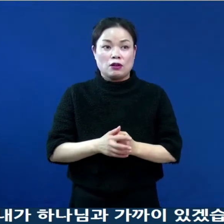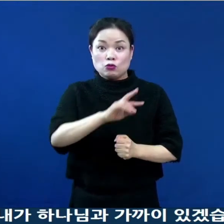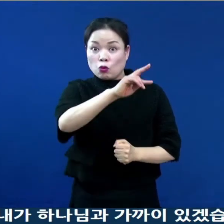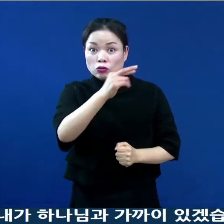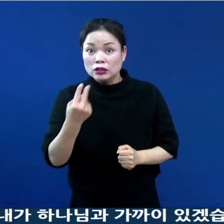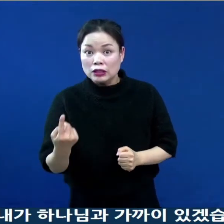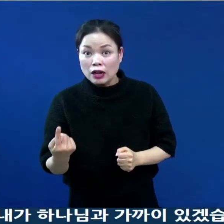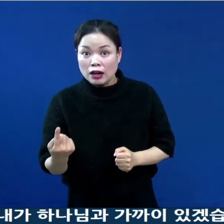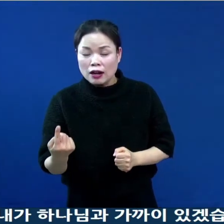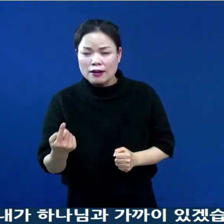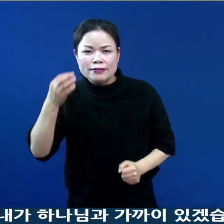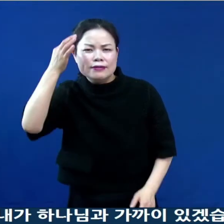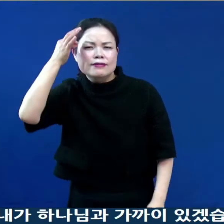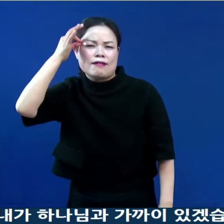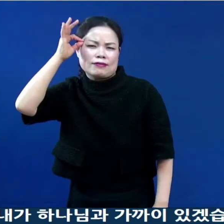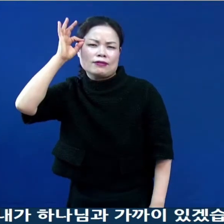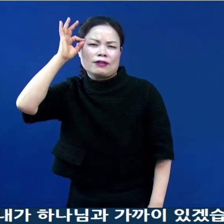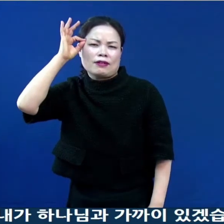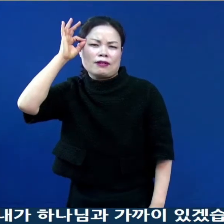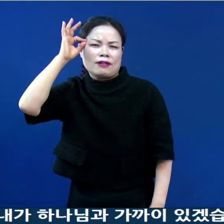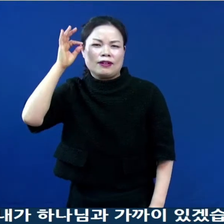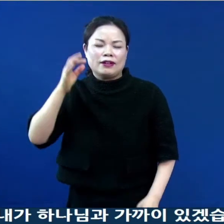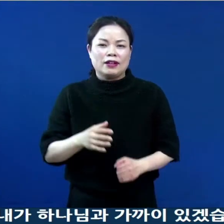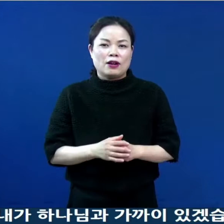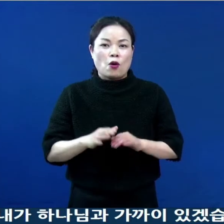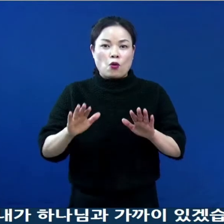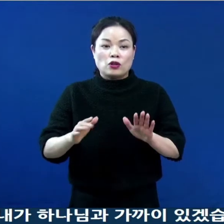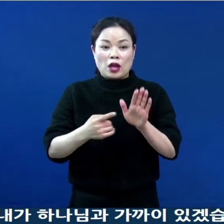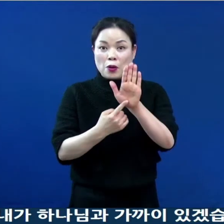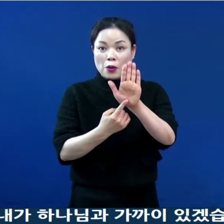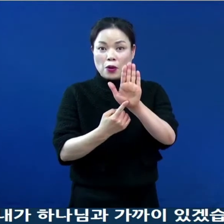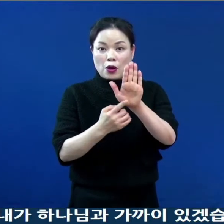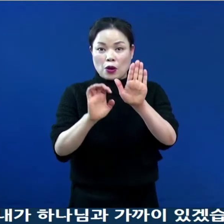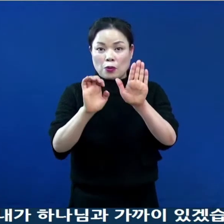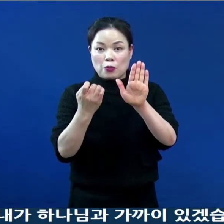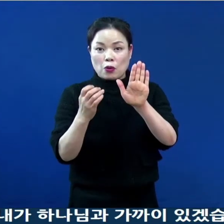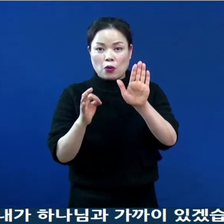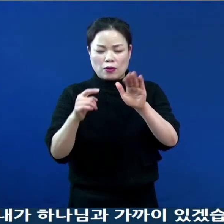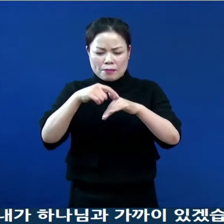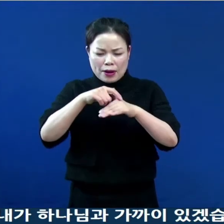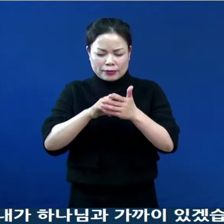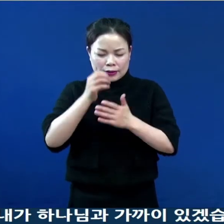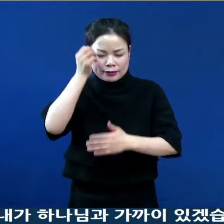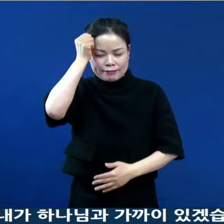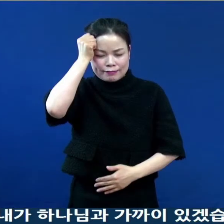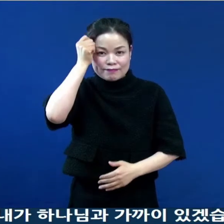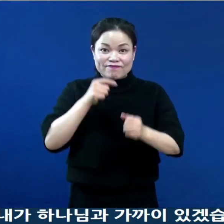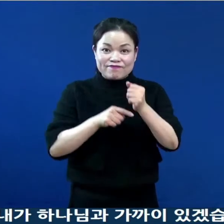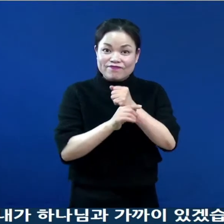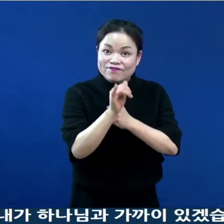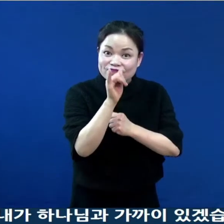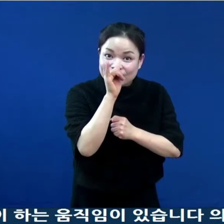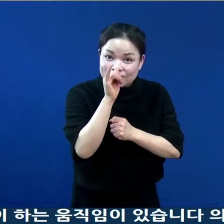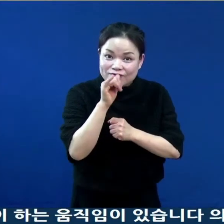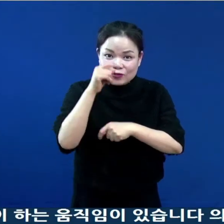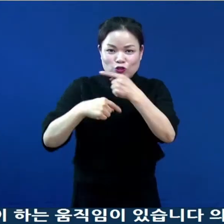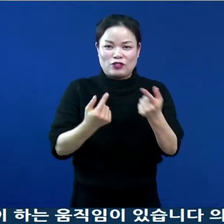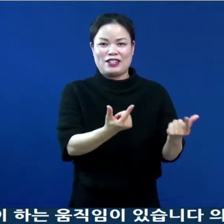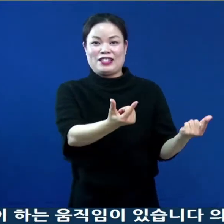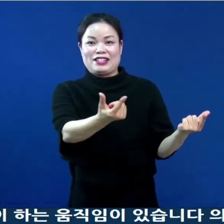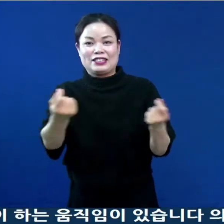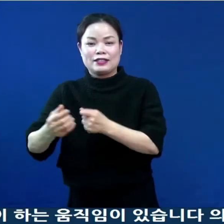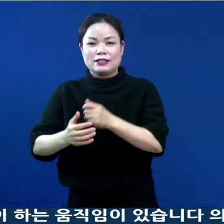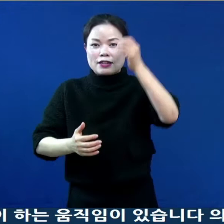돌이키자, 깨어있자, 이 올해의 표를 우리 마음속에 담아두는 것이 의미 있습니다. 여러분 한번 같이 따라